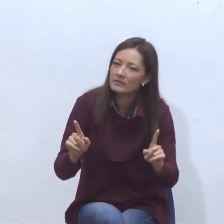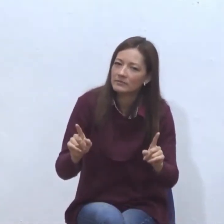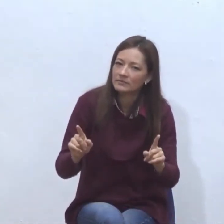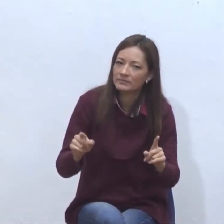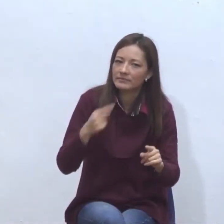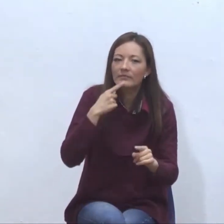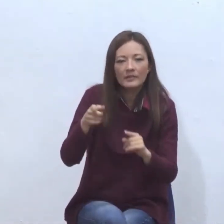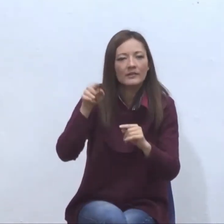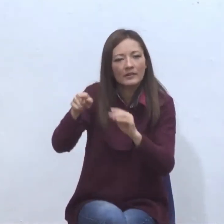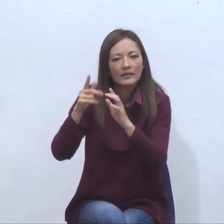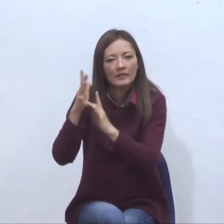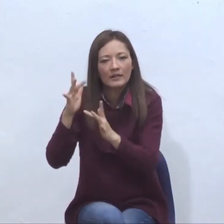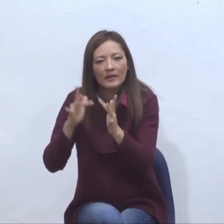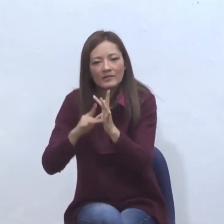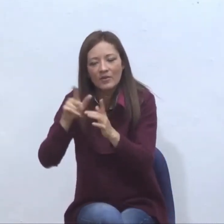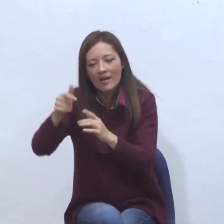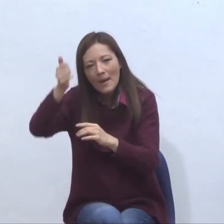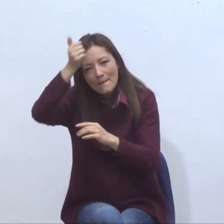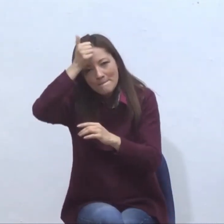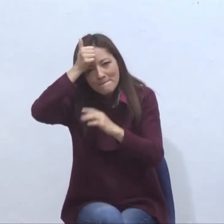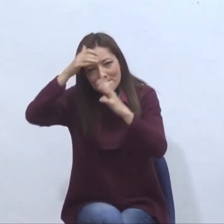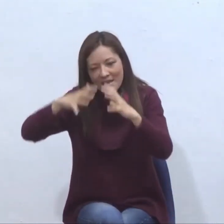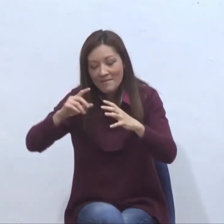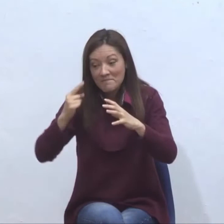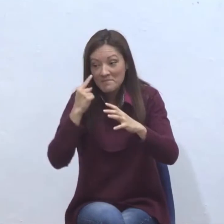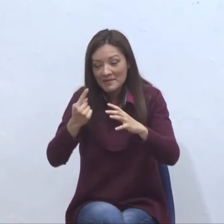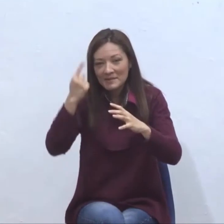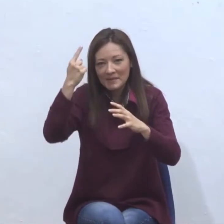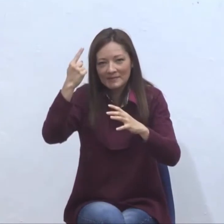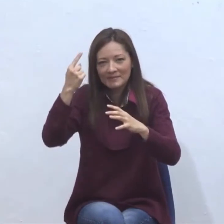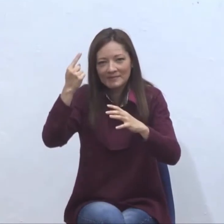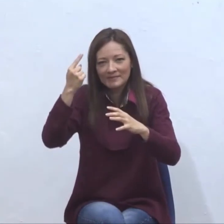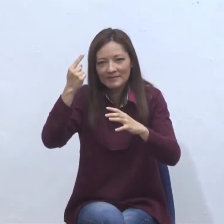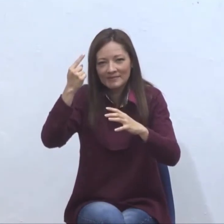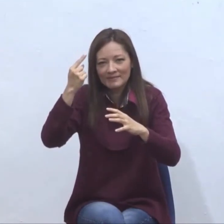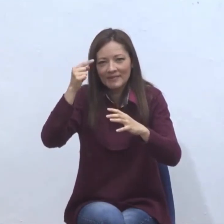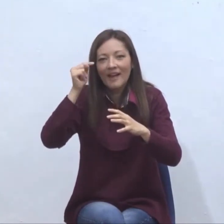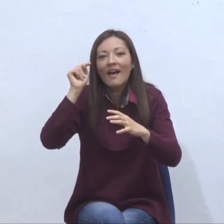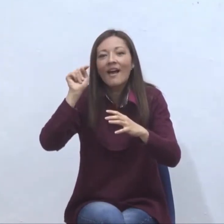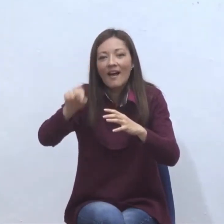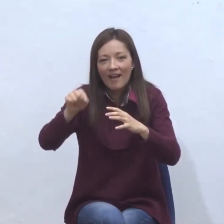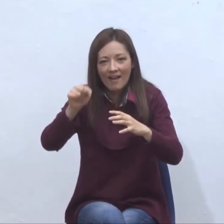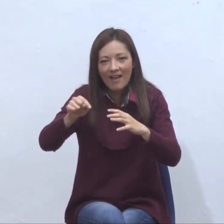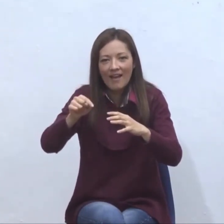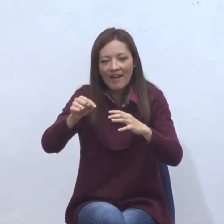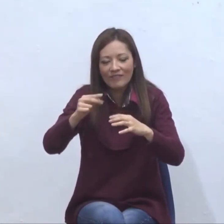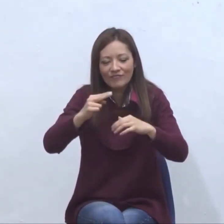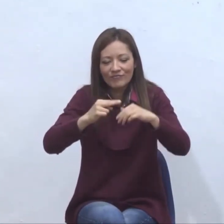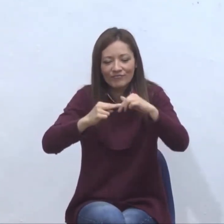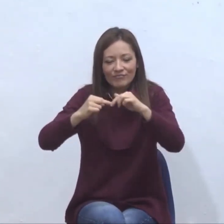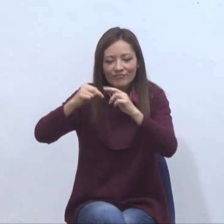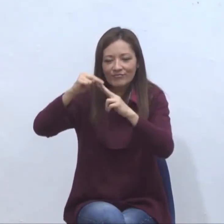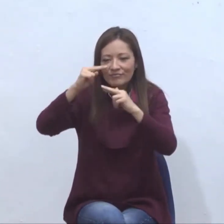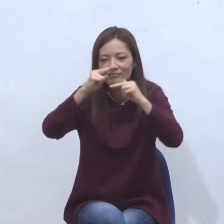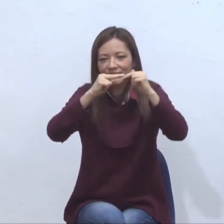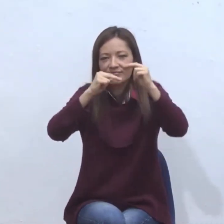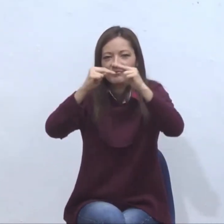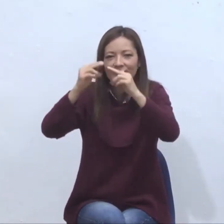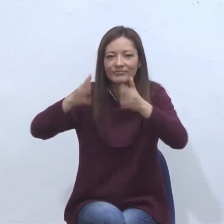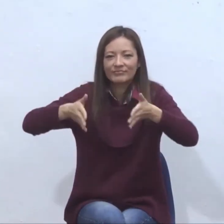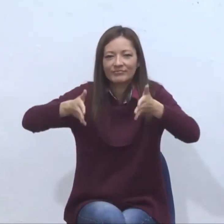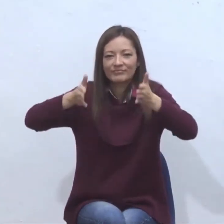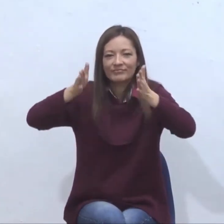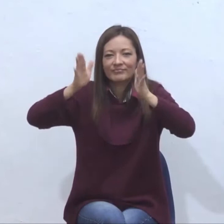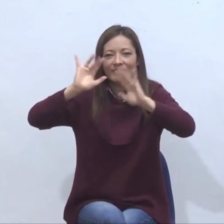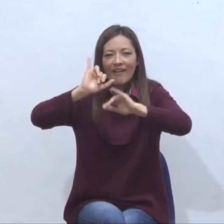que Jesús es la piedra principal sobre la cual ha sido edificada toda la iglesia.